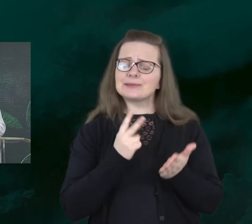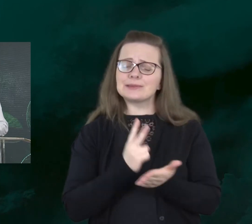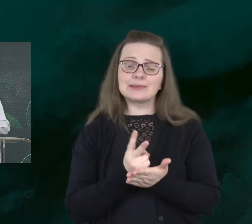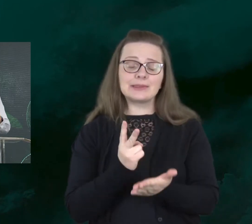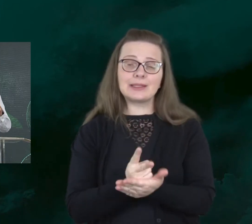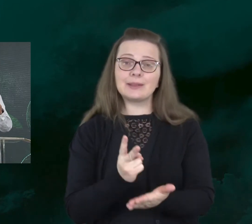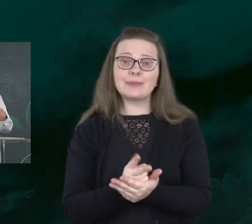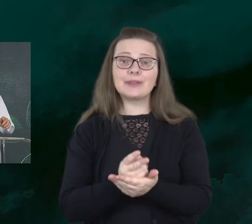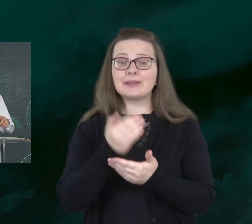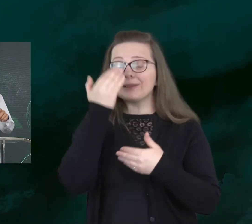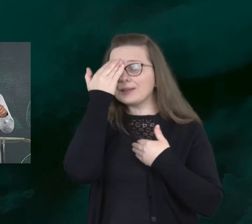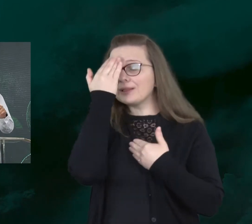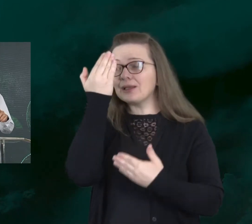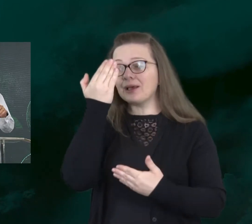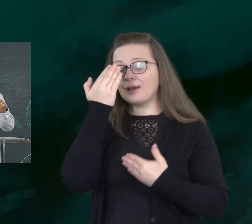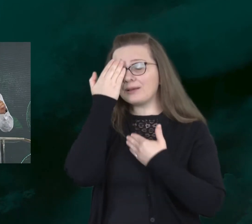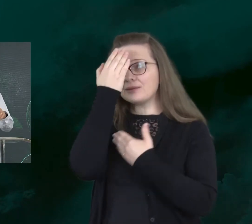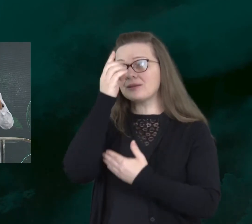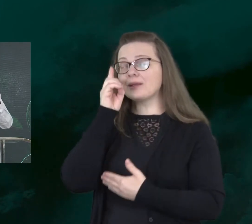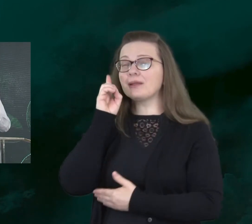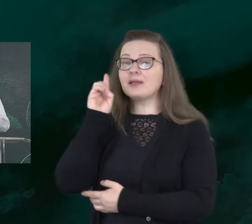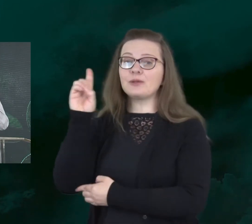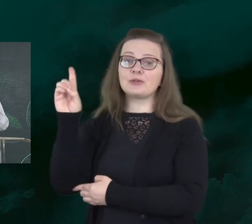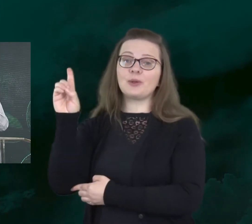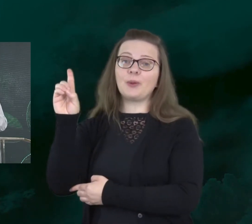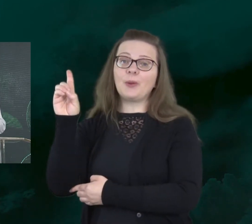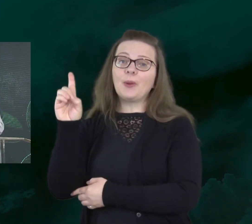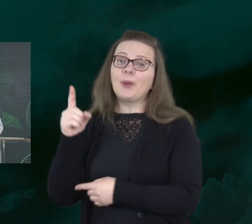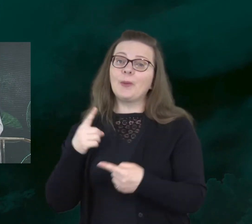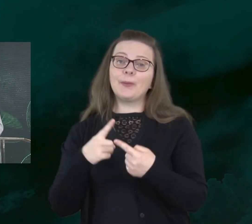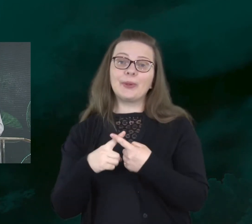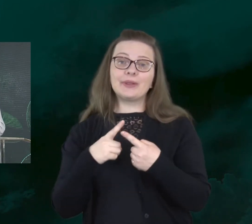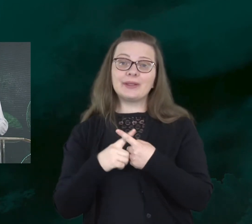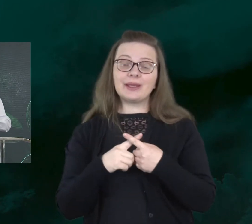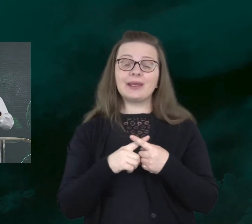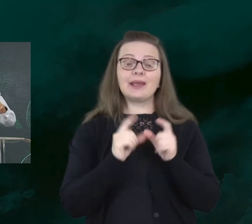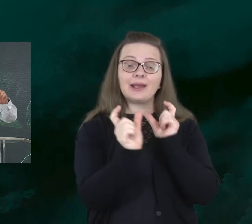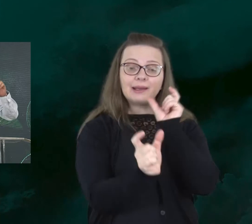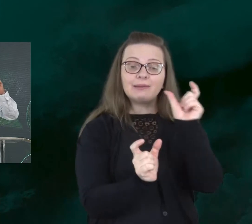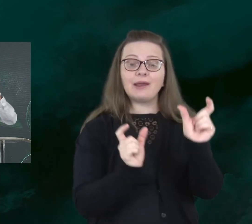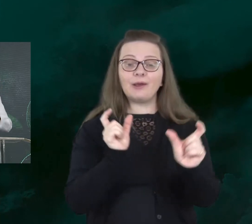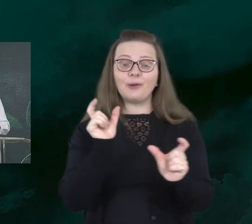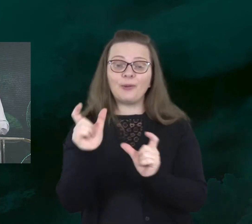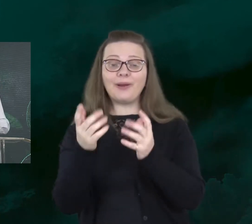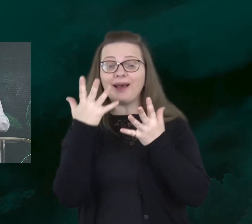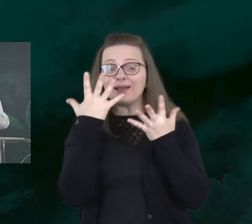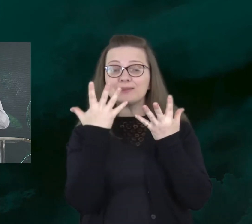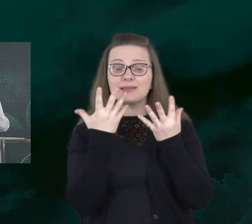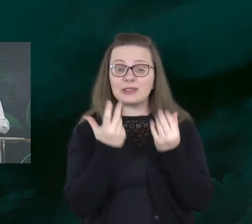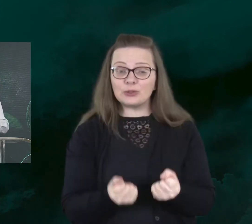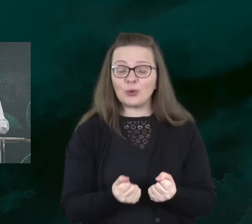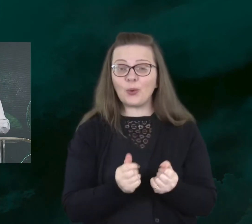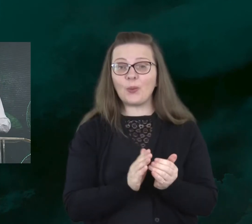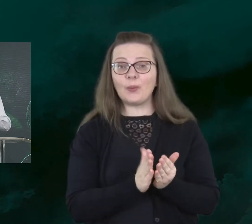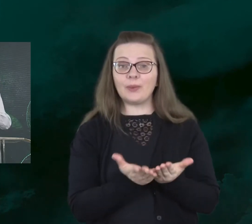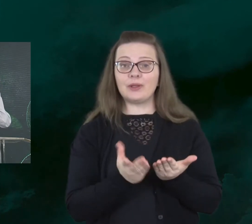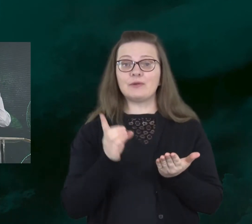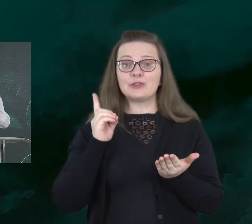dar graças a Deus, é que tendo vós recebido a palavra que de nós crestes que é de